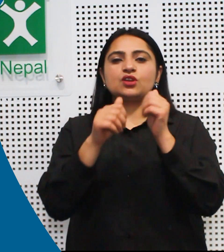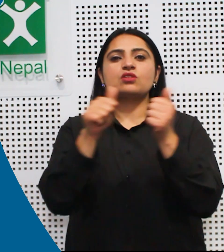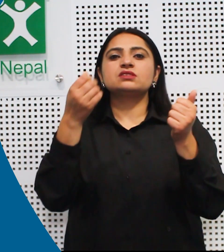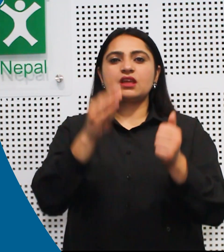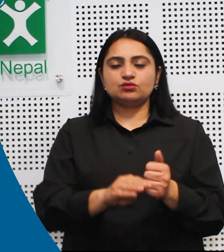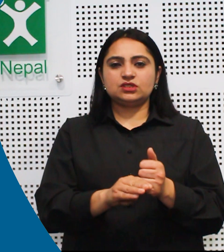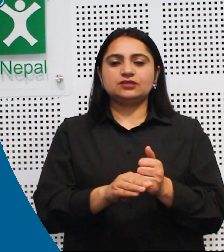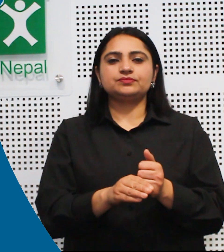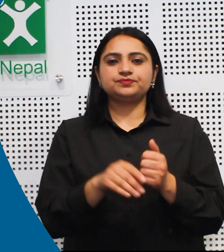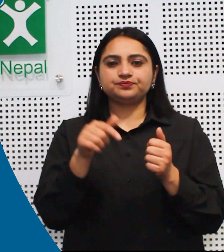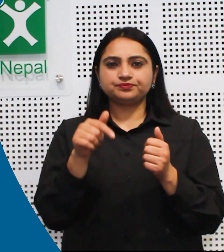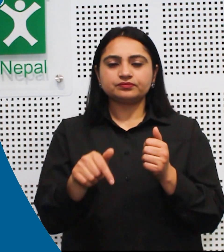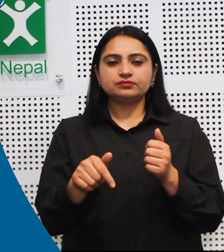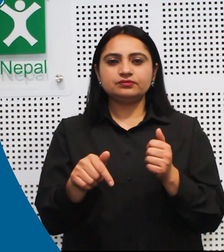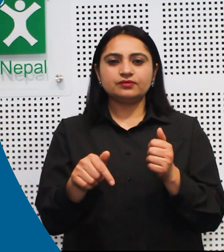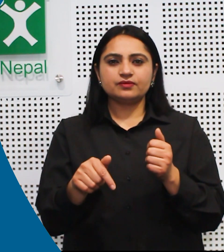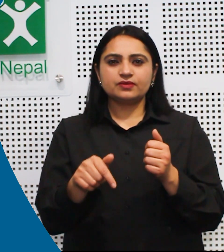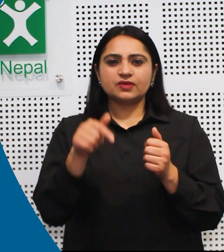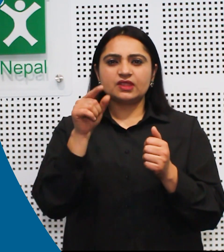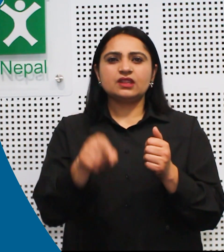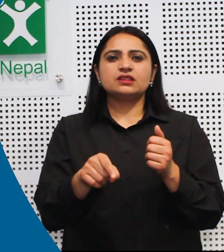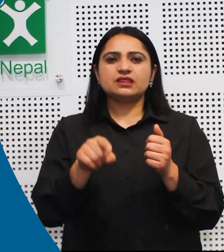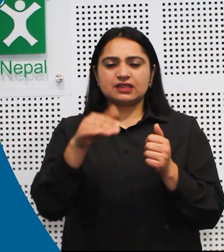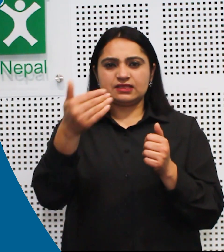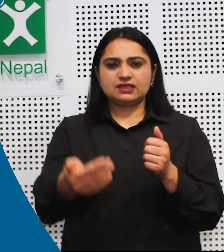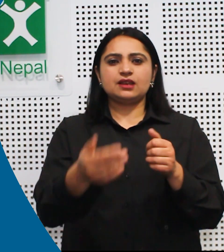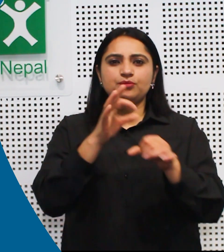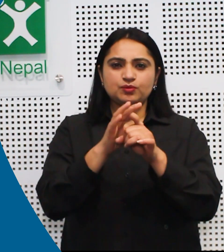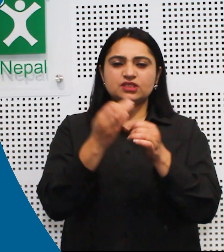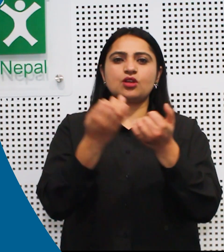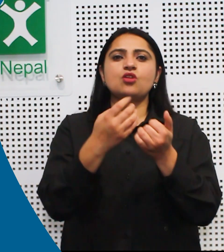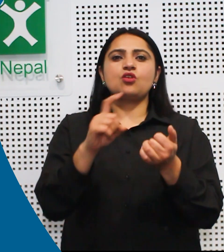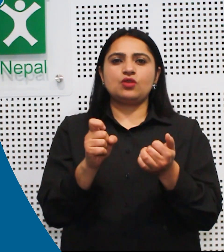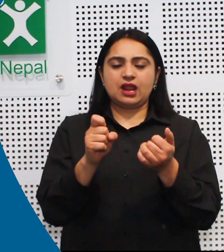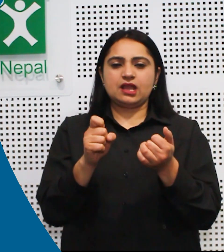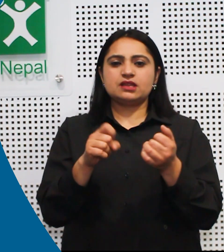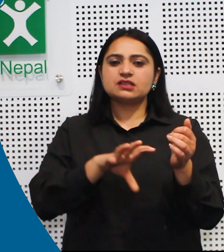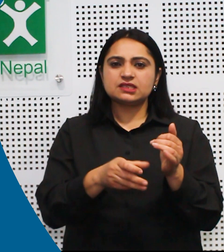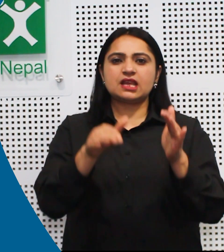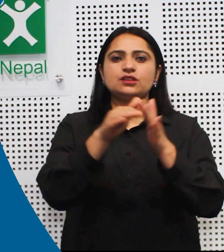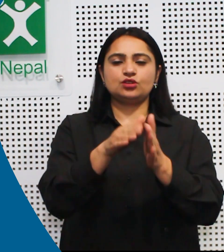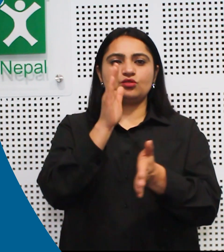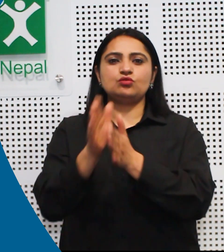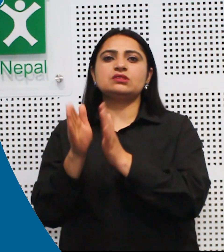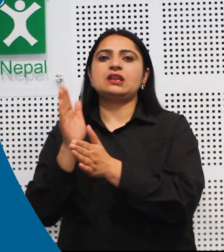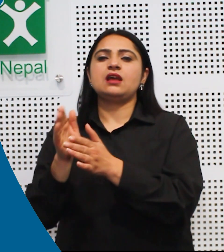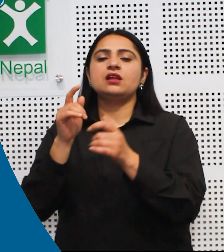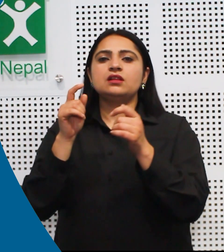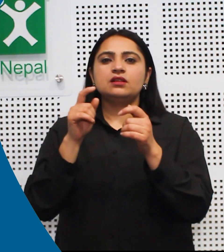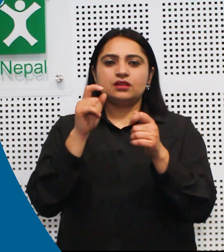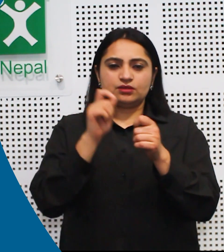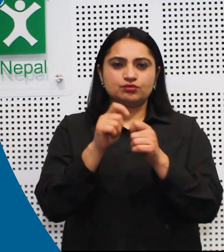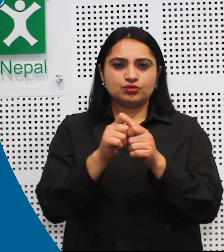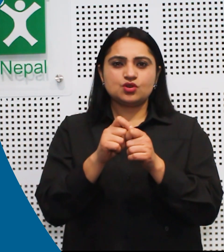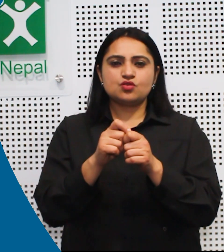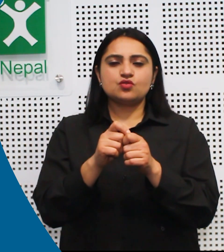चाहिँ बटम अप प्लानिङ प्रोसेसहरू छ। त्यसलाई चाहिँ व्यवस्थित गर्नको लागि हैन स्थानीय तहको योजना तर्जुमा दिग्दर्शन